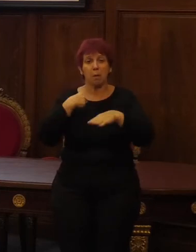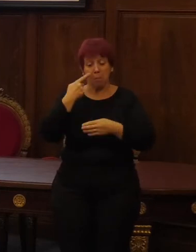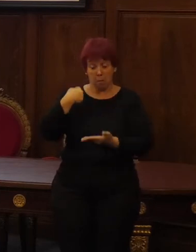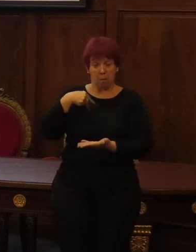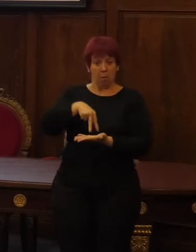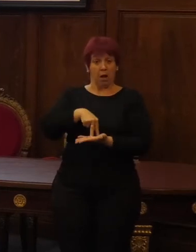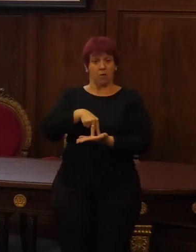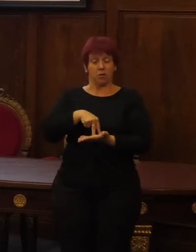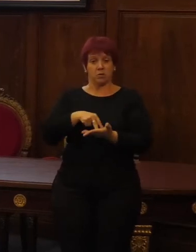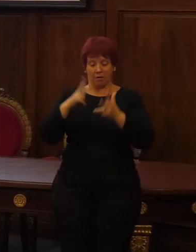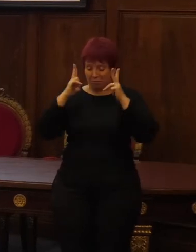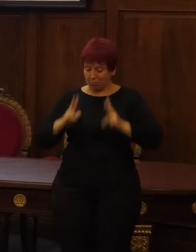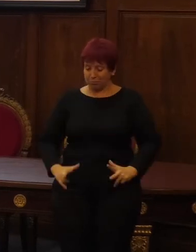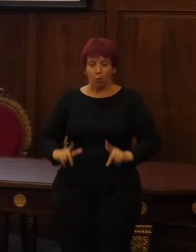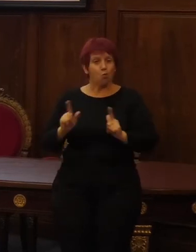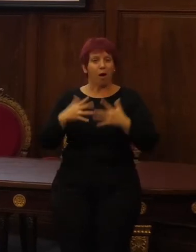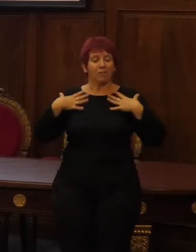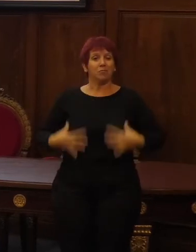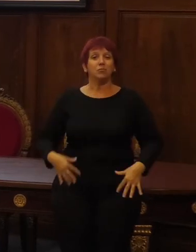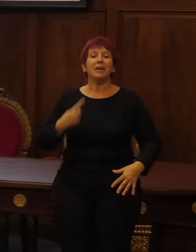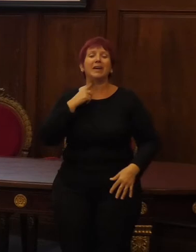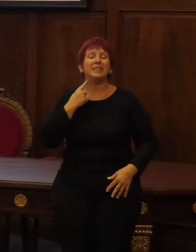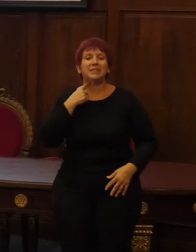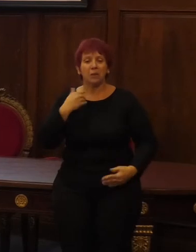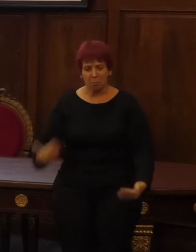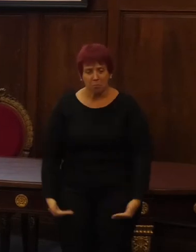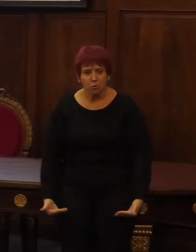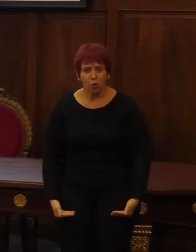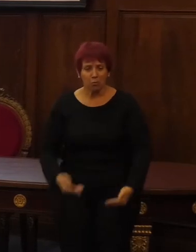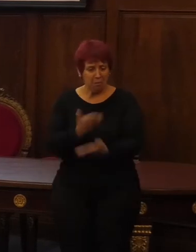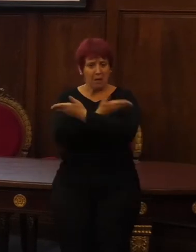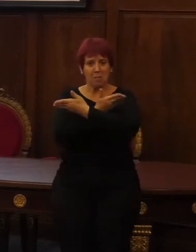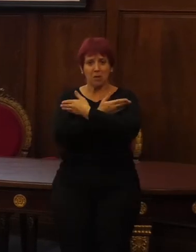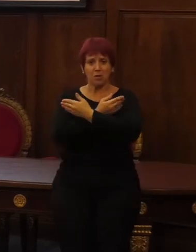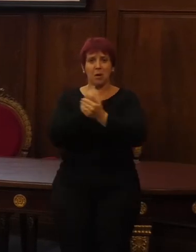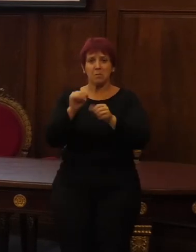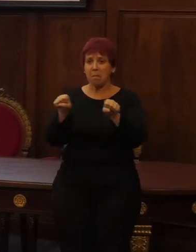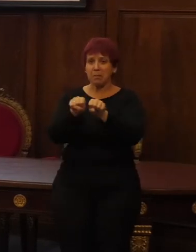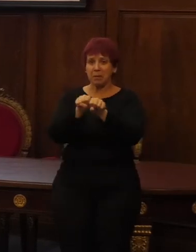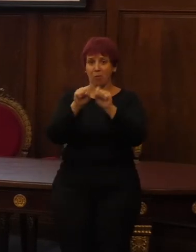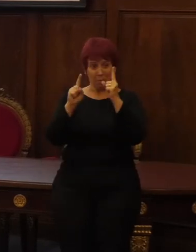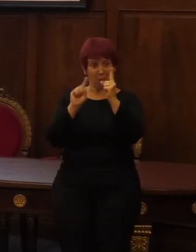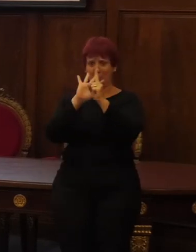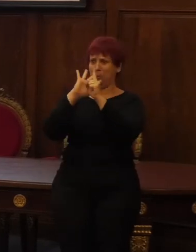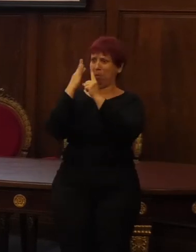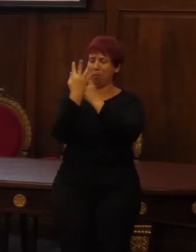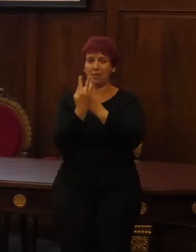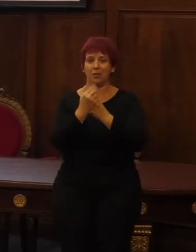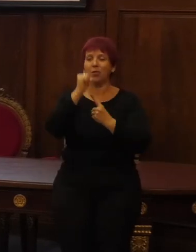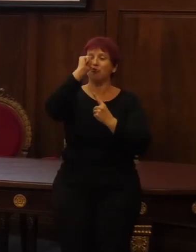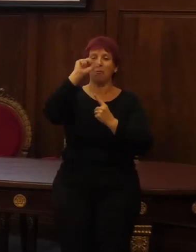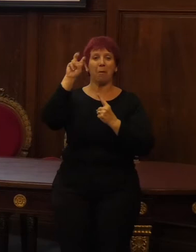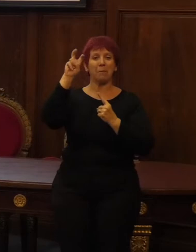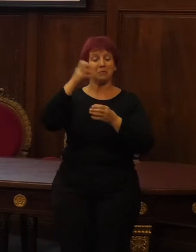parado, sin ese traje gris, con un yodo y una remera, rodeado por los primos, tomando una